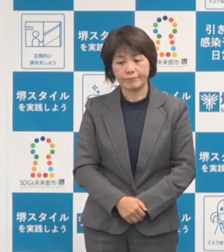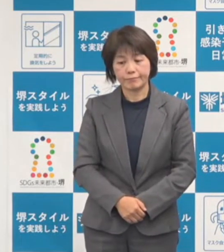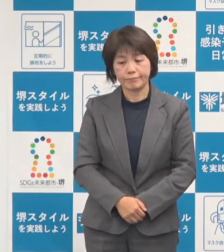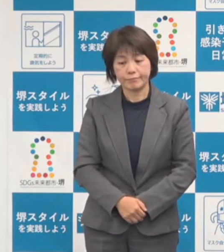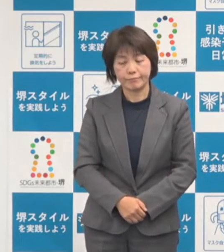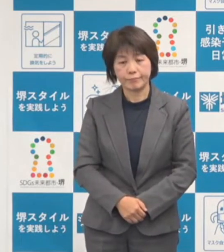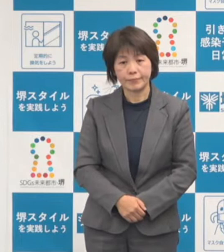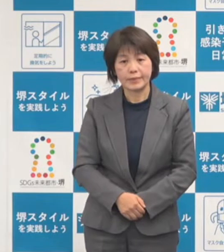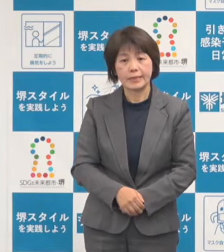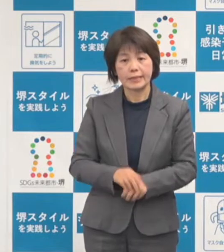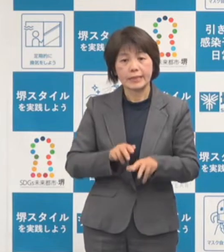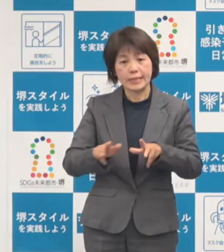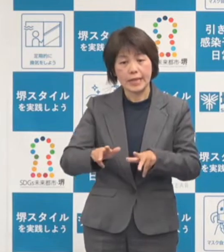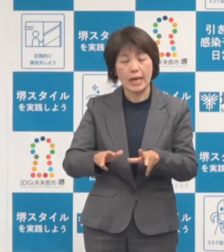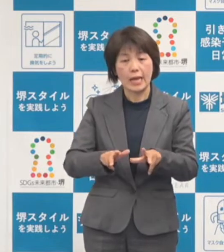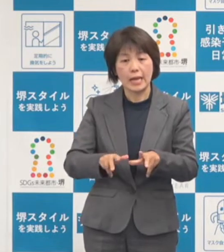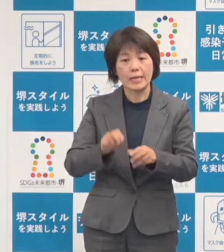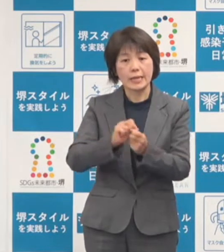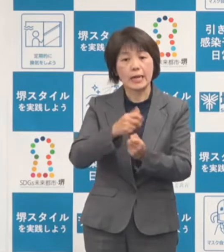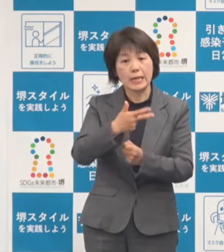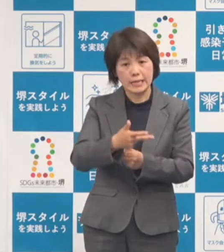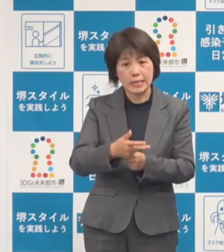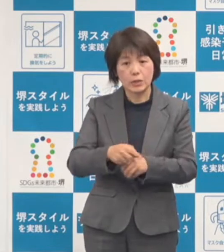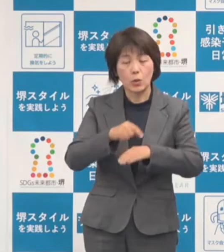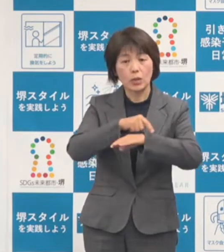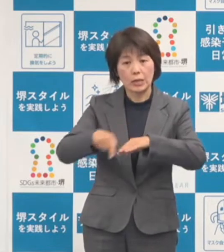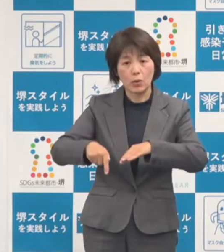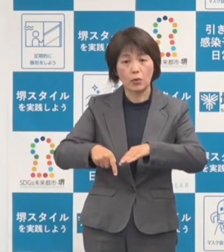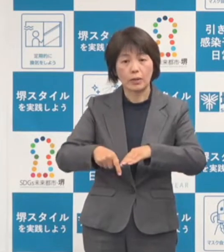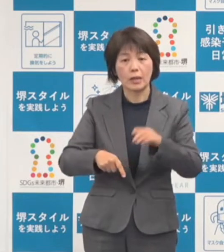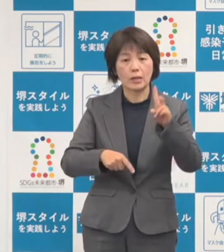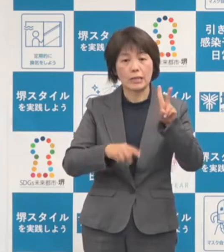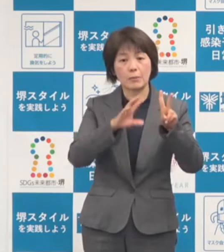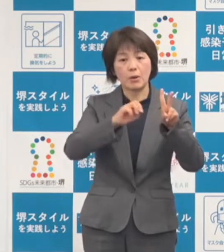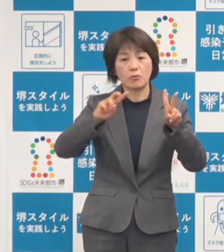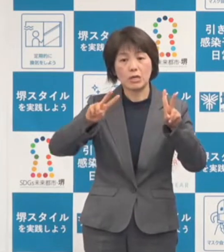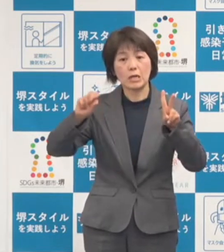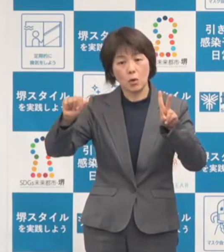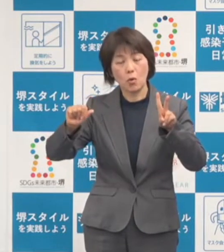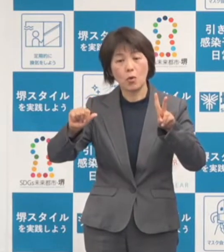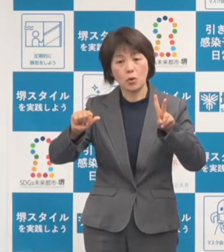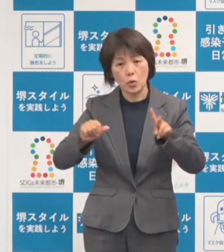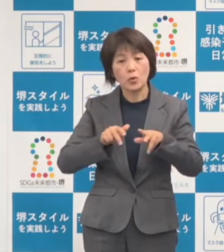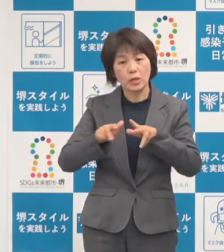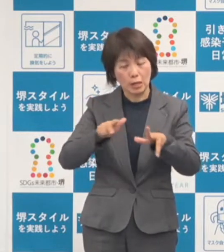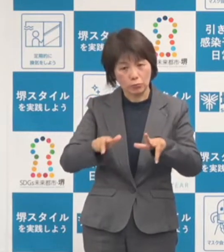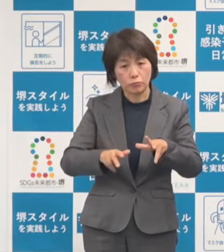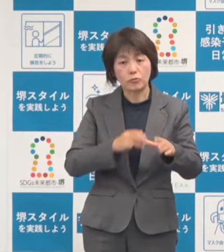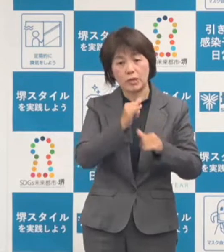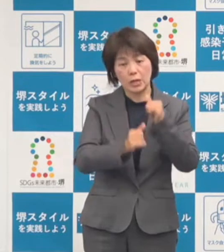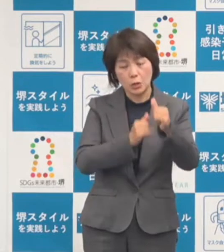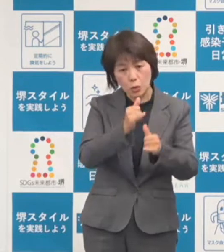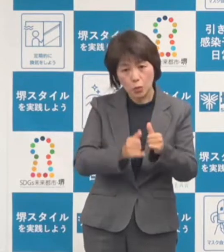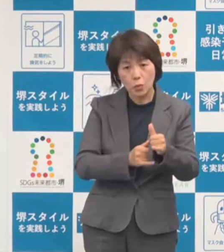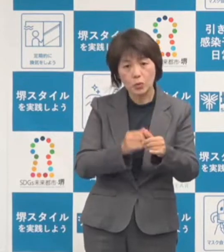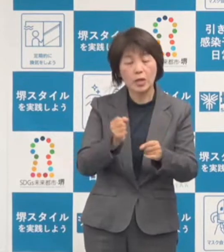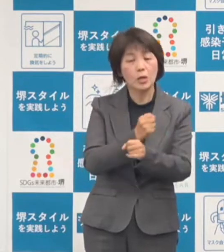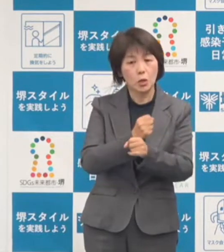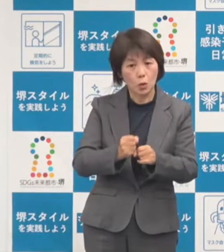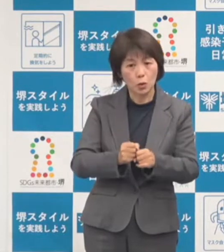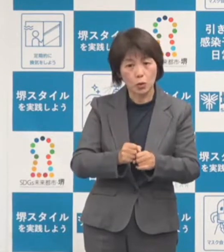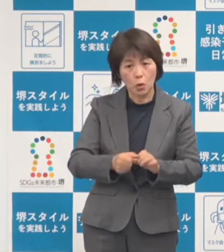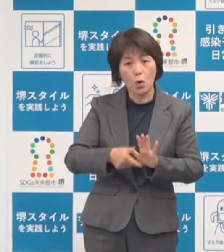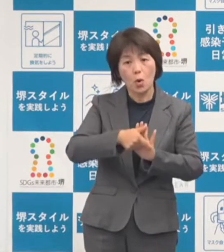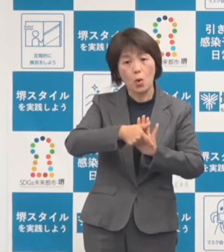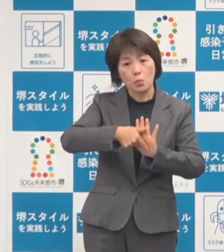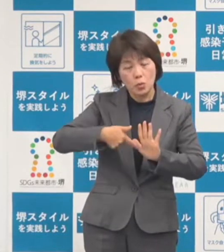市政運営の大方針、堺市基本計画2025の重点戦略の施策として、伝統産業のブランド力向上を